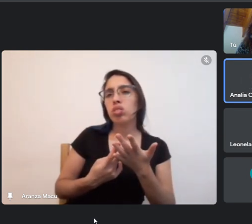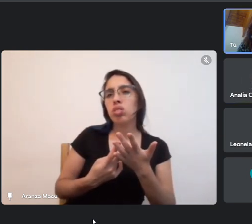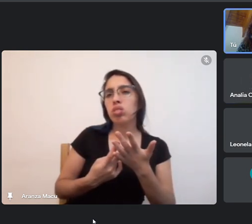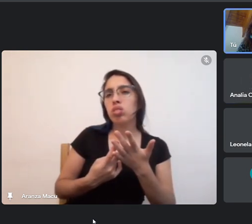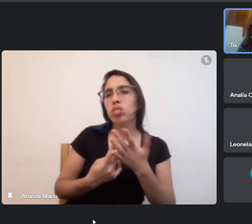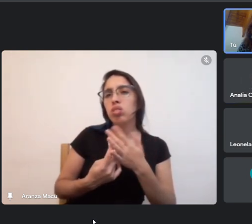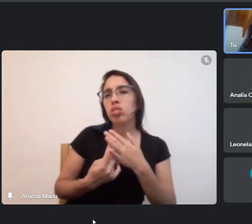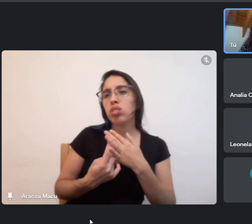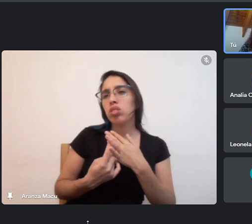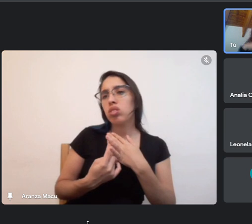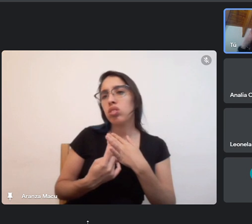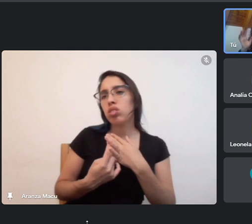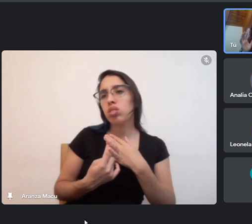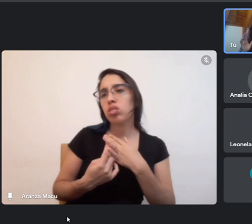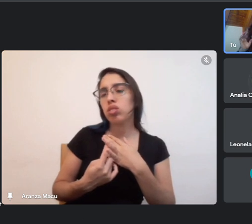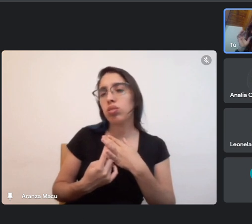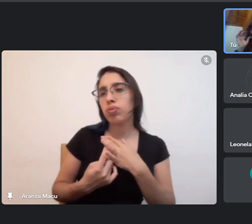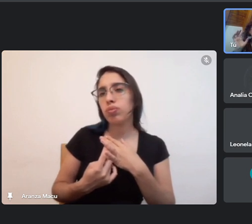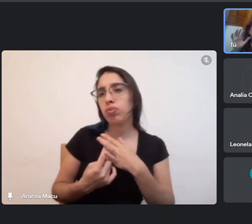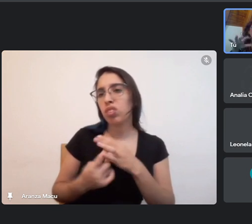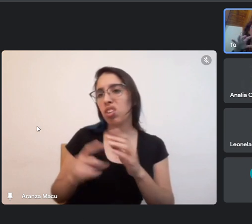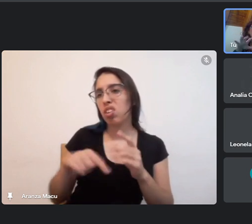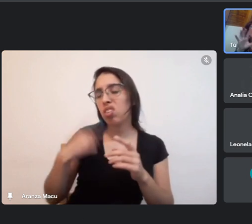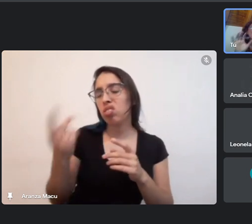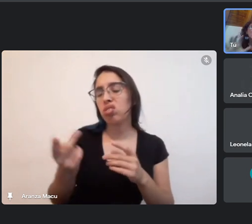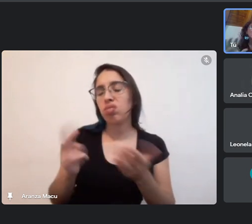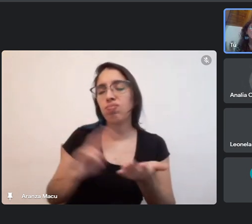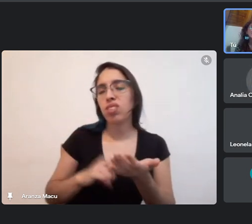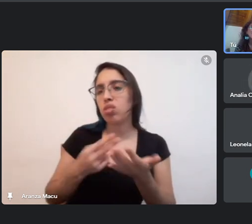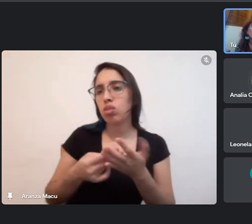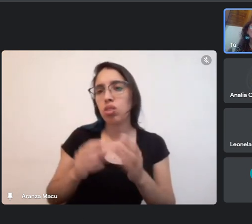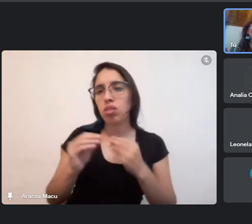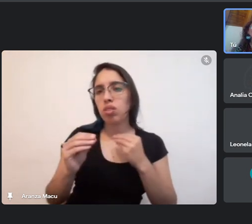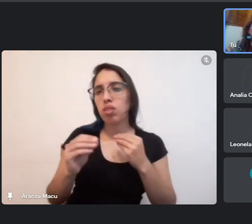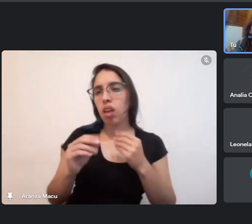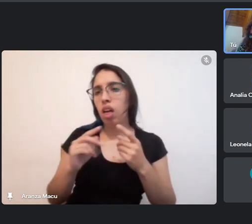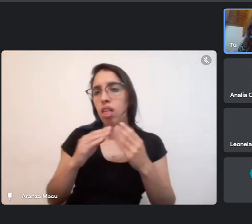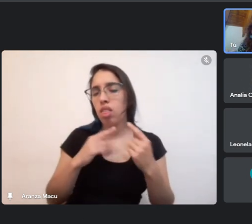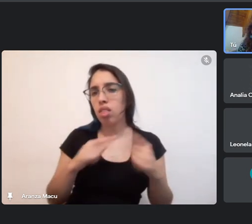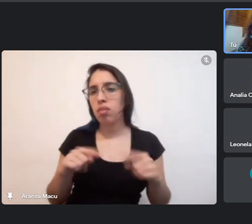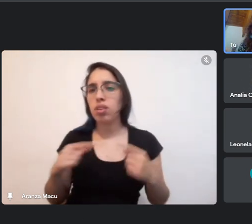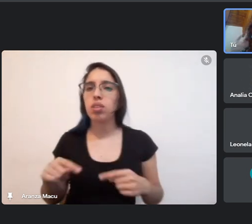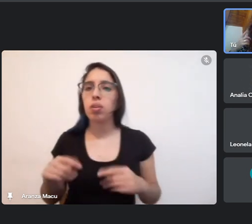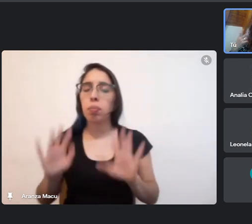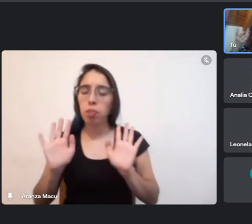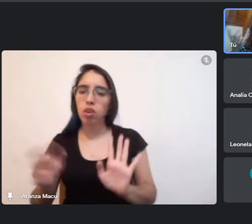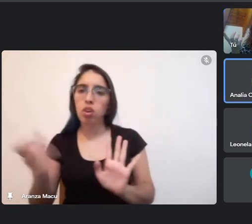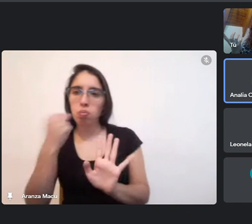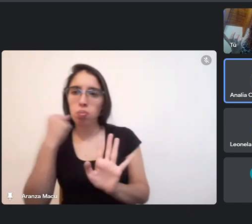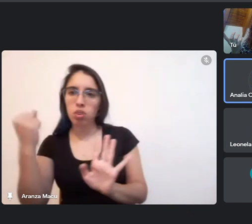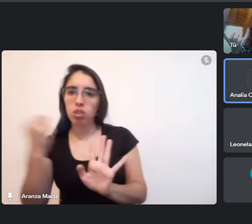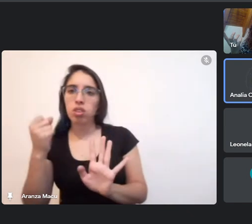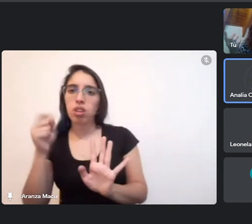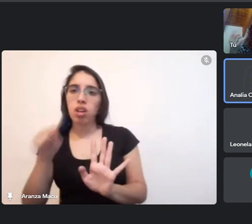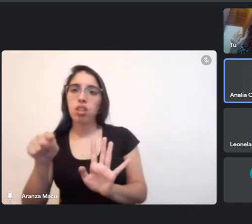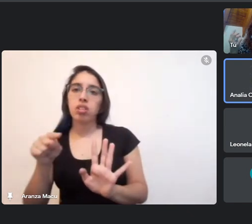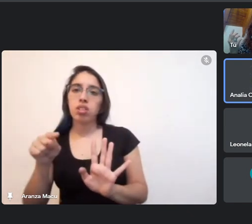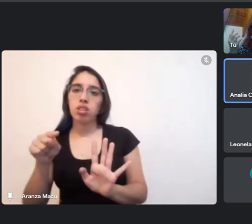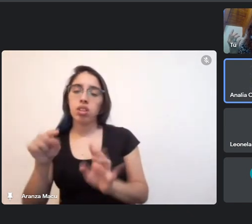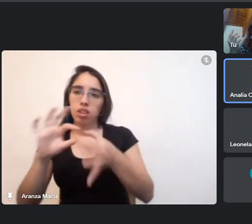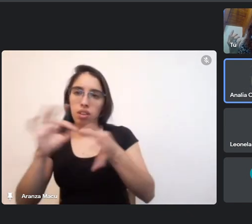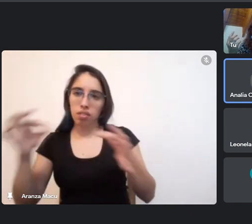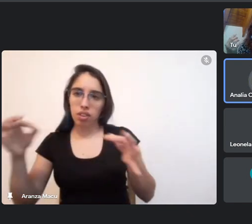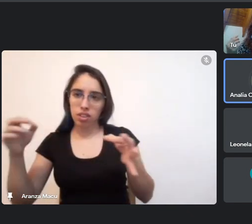Las traducciones pueden ser de varias maneras. Lo que ahora nos estamos focalizando es que en esta frase verbal no tengo un solo verbo. Tengo dos